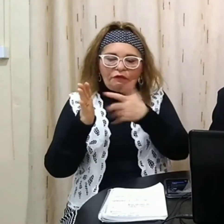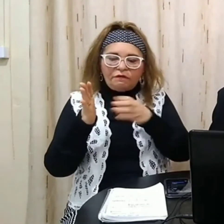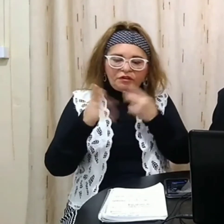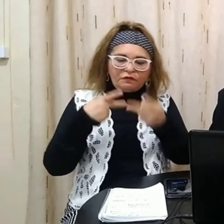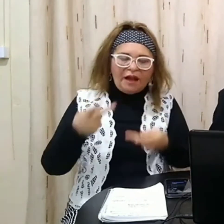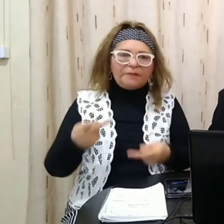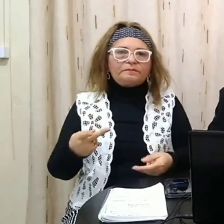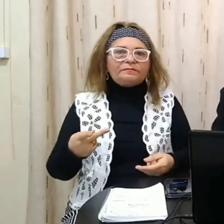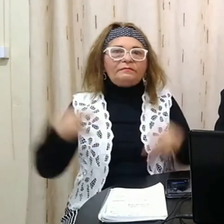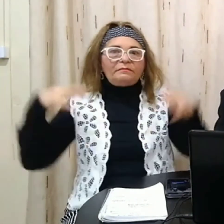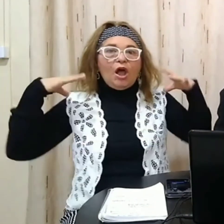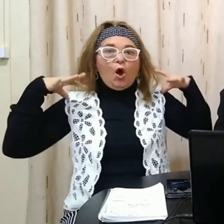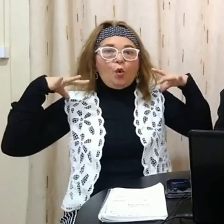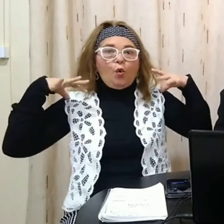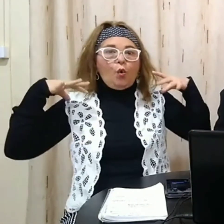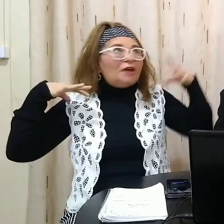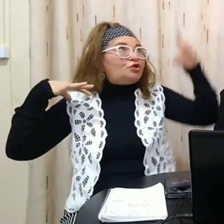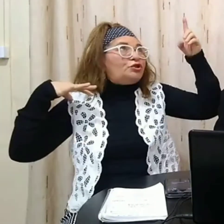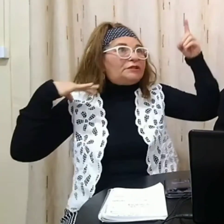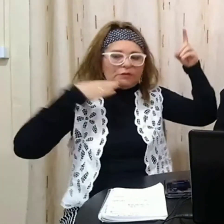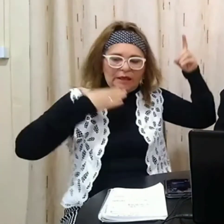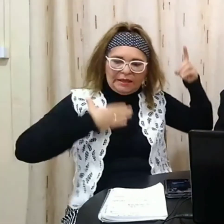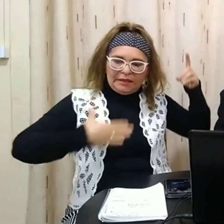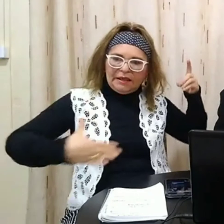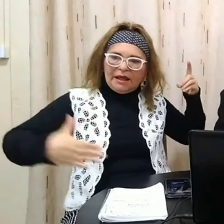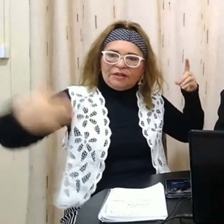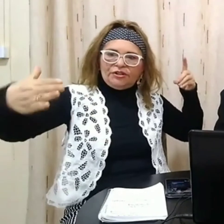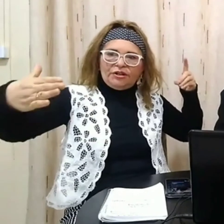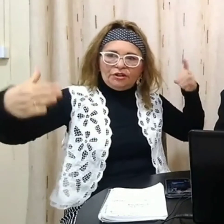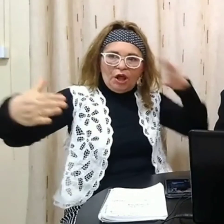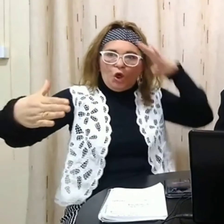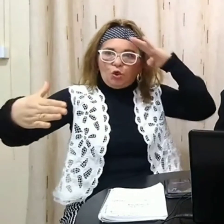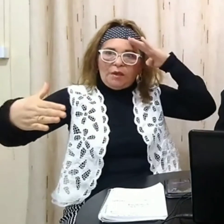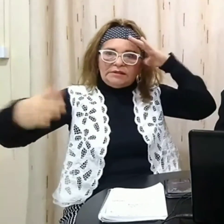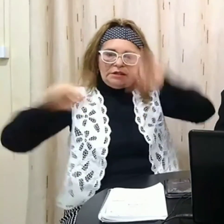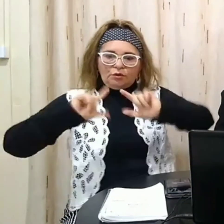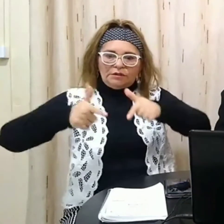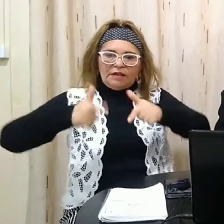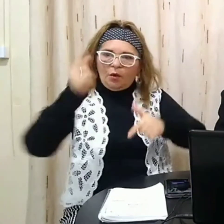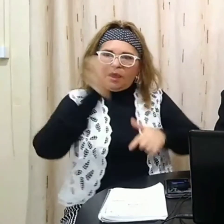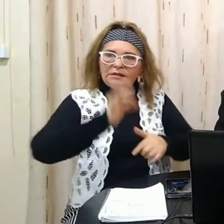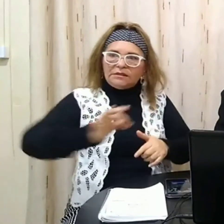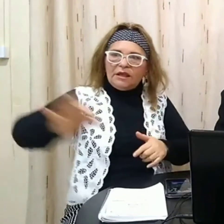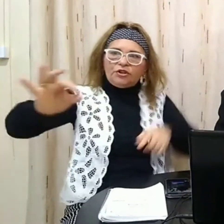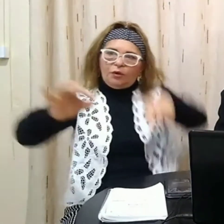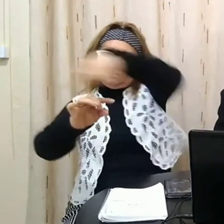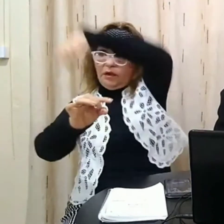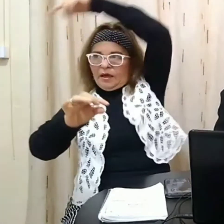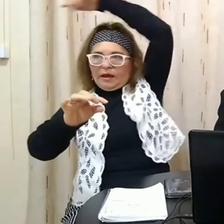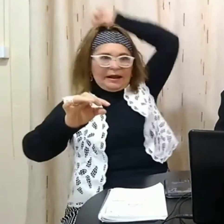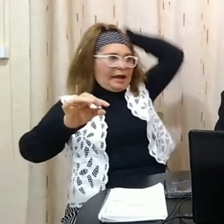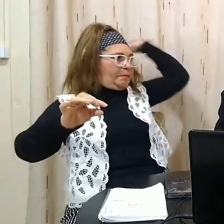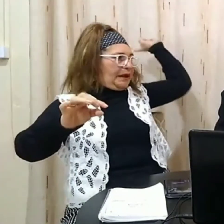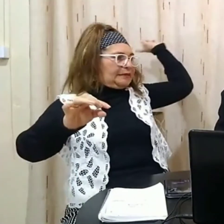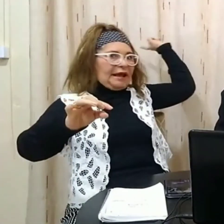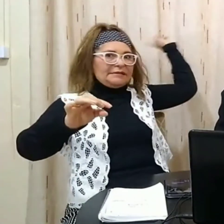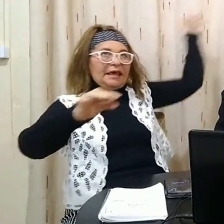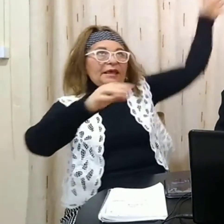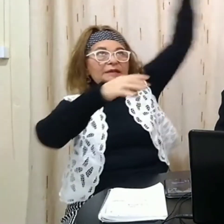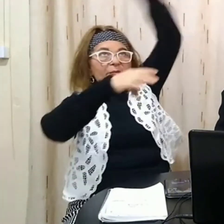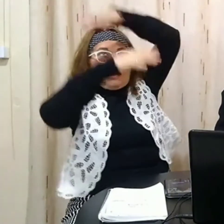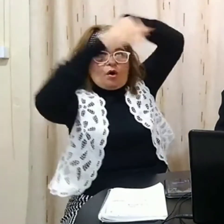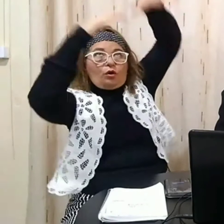então o anjo de Deus que ia adiante do exército de Israel se retirou e passou para trás deles. Também a coluna de nuvem